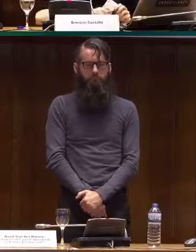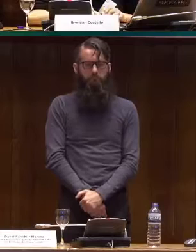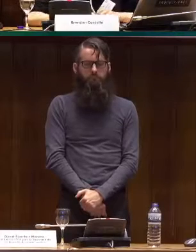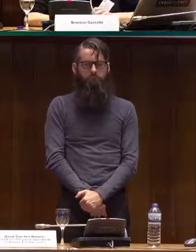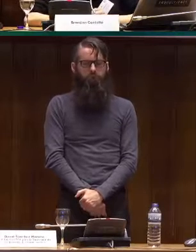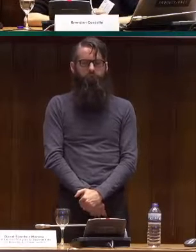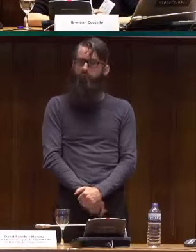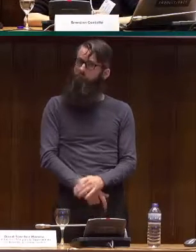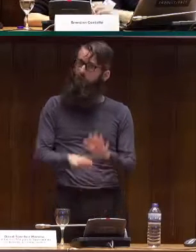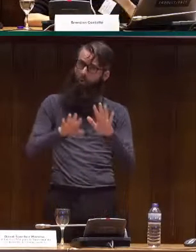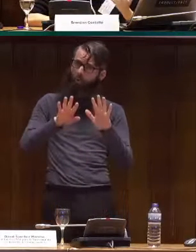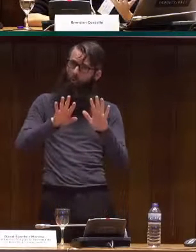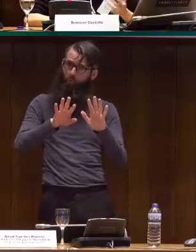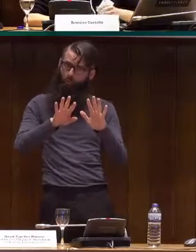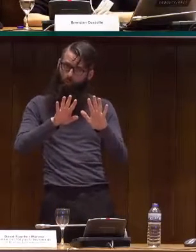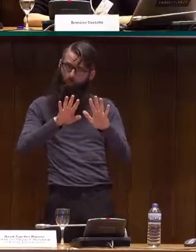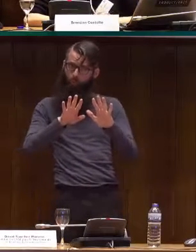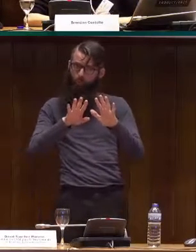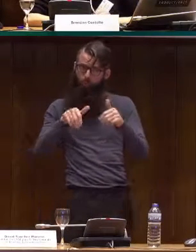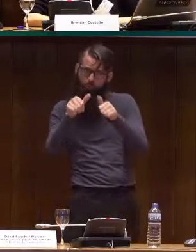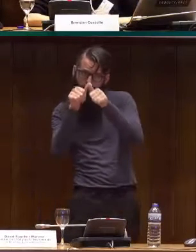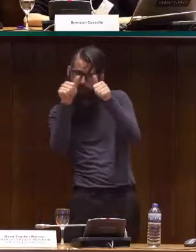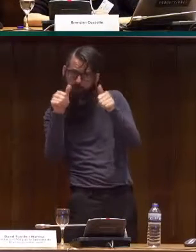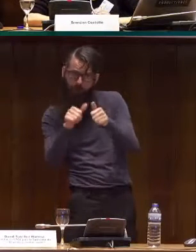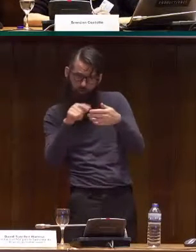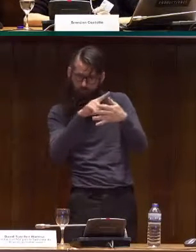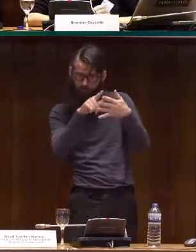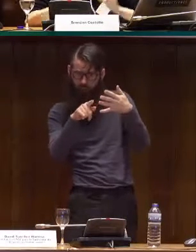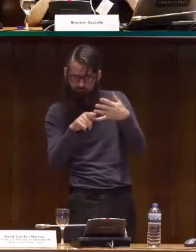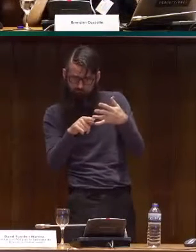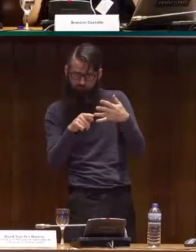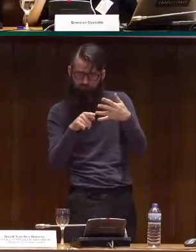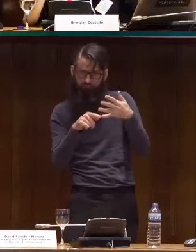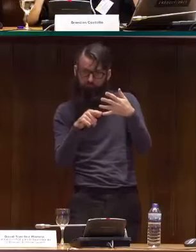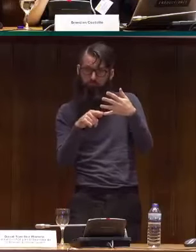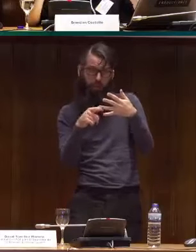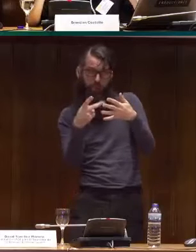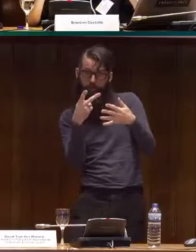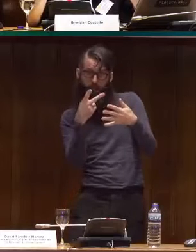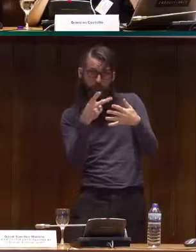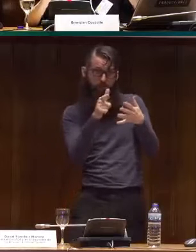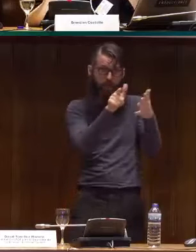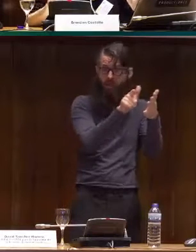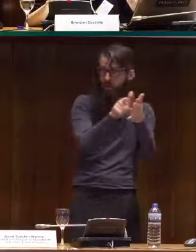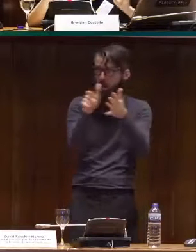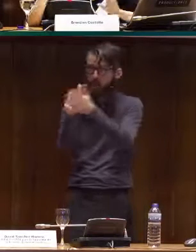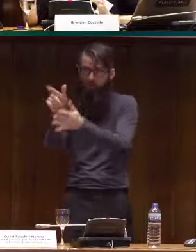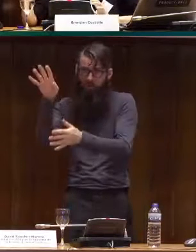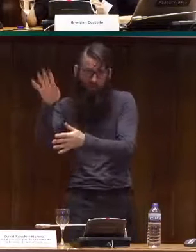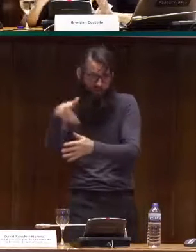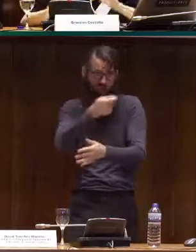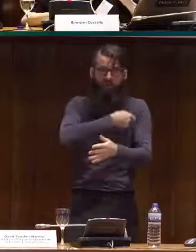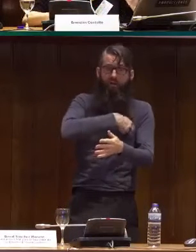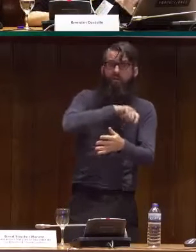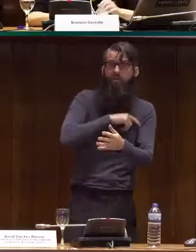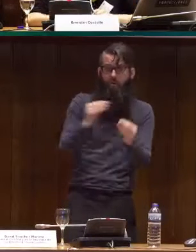Y la última manera de marcar la referencia impersonal en las que coinciden la